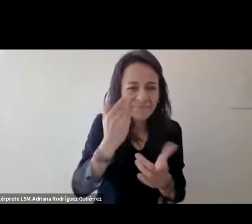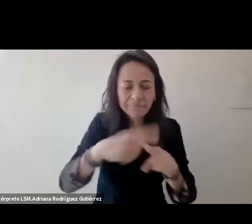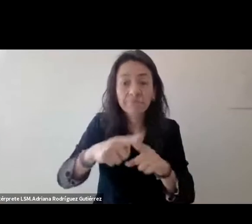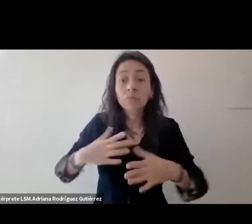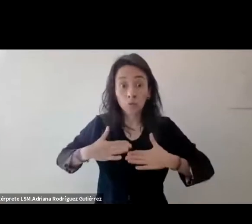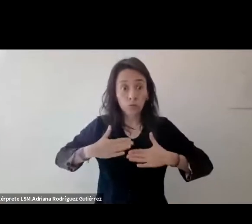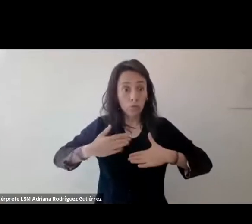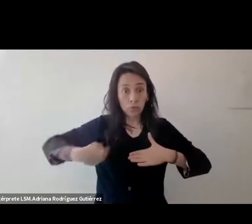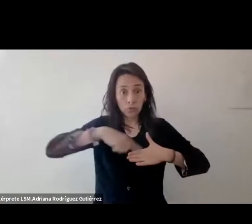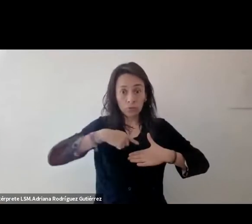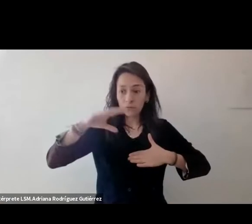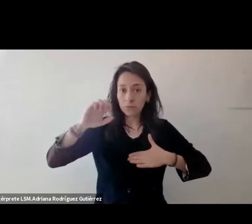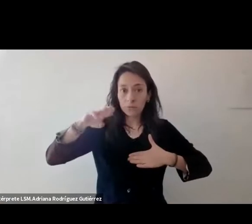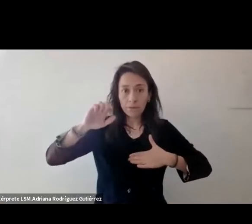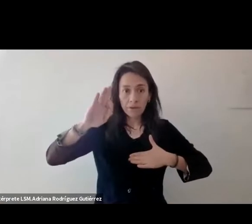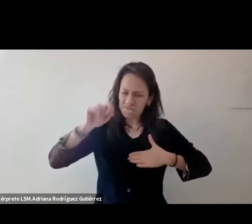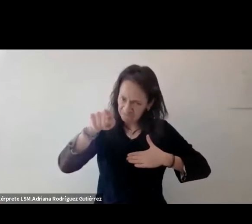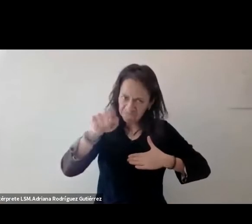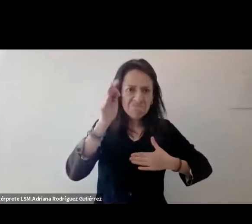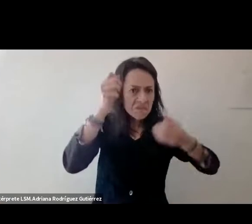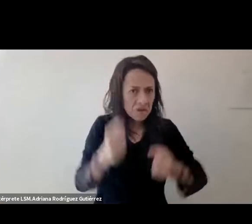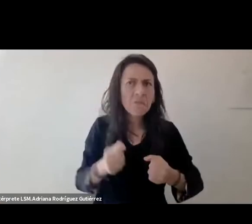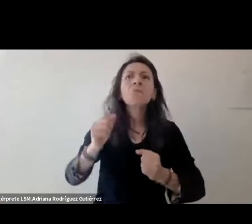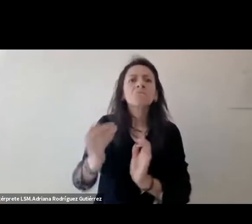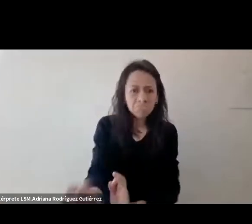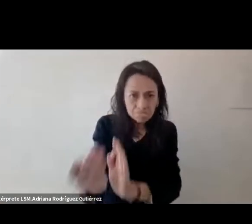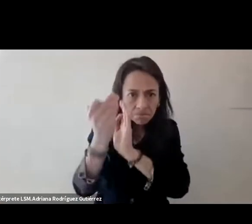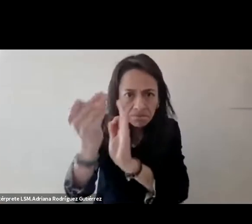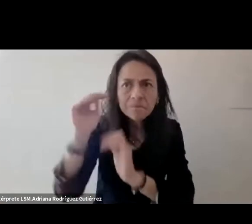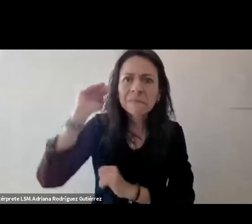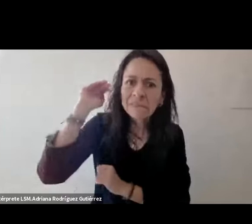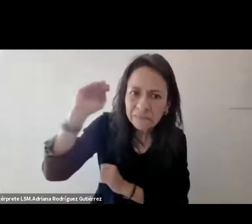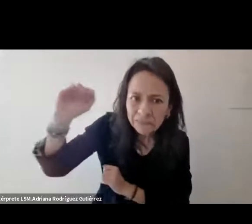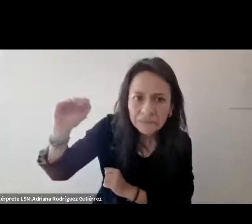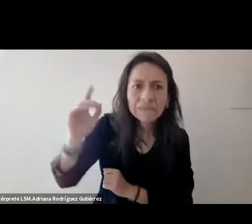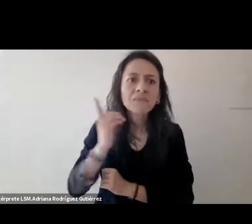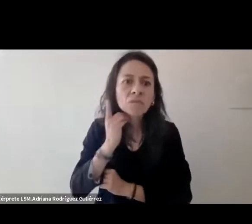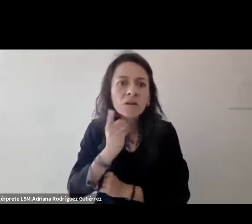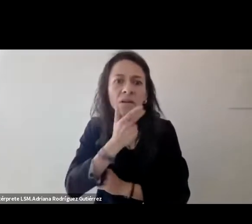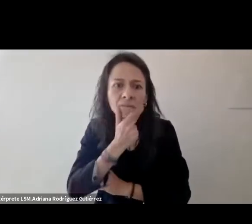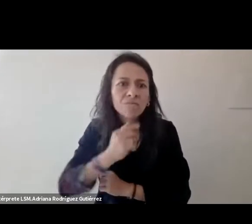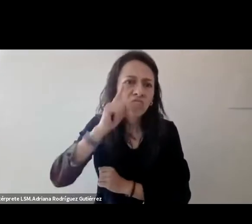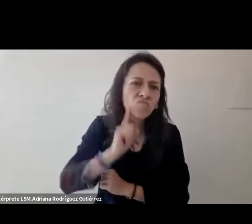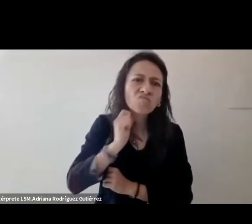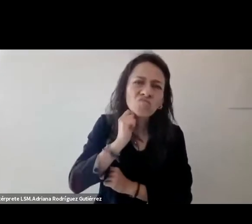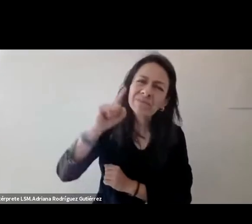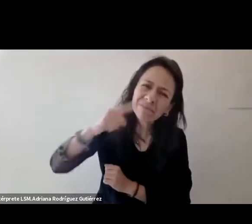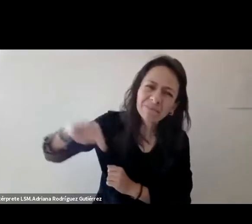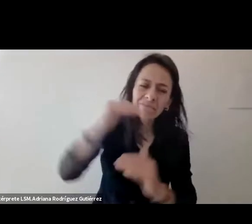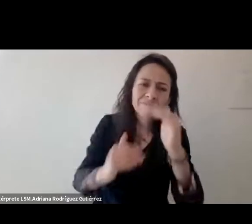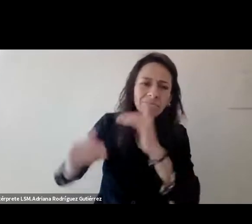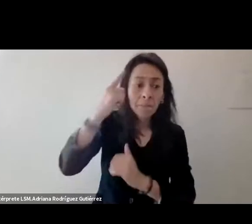estar acercándonos a legisladores y autoridades para mantener y defender los derechos de